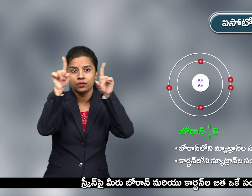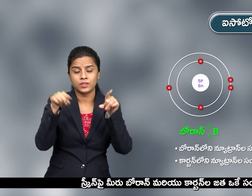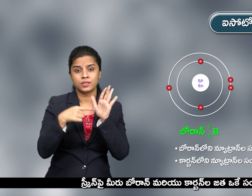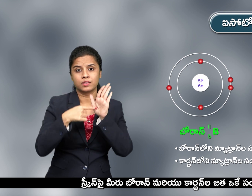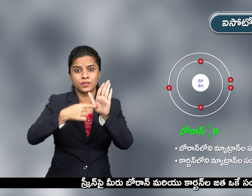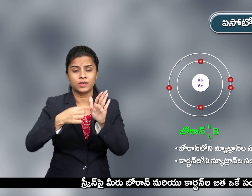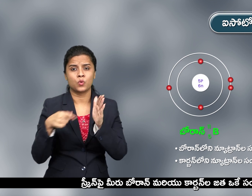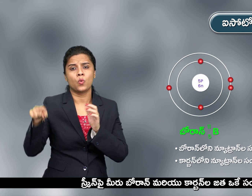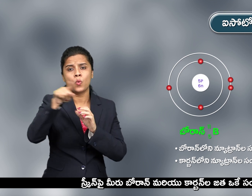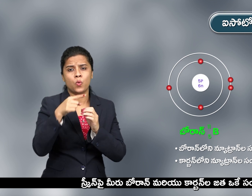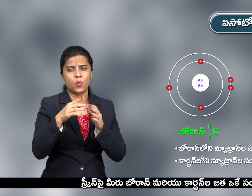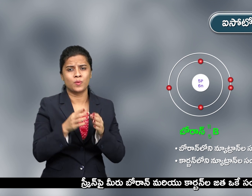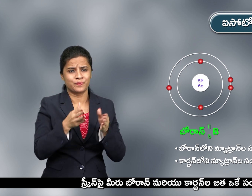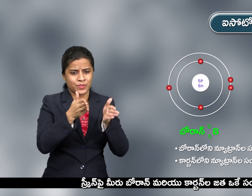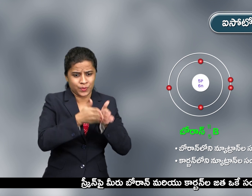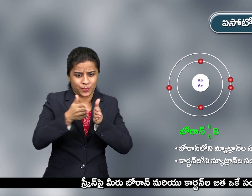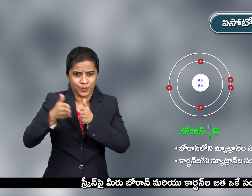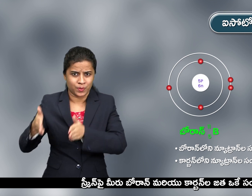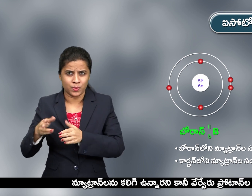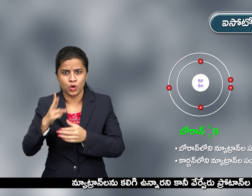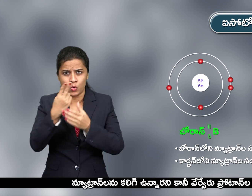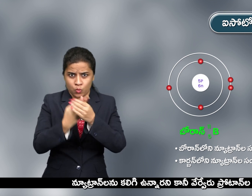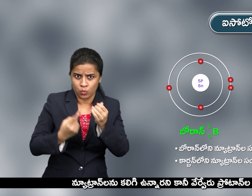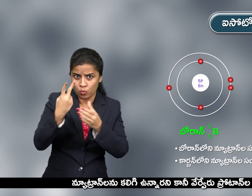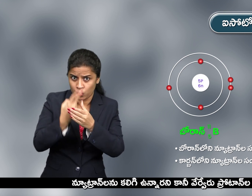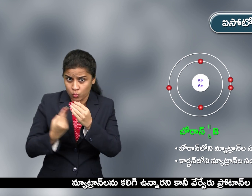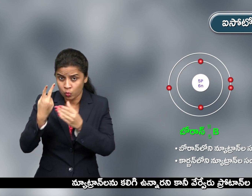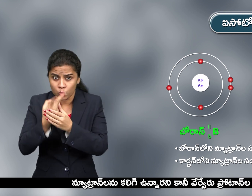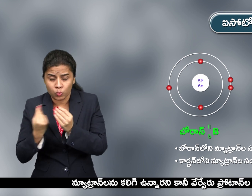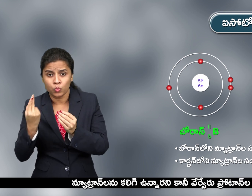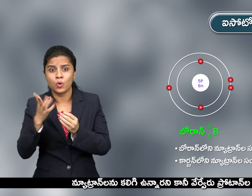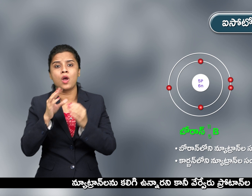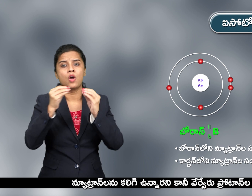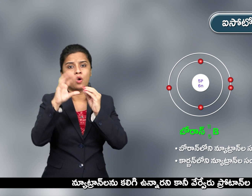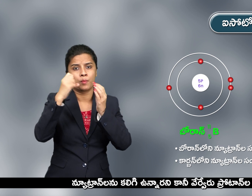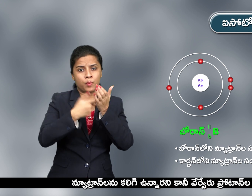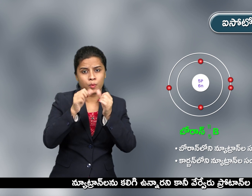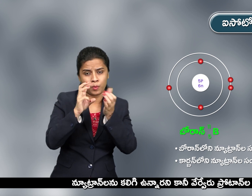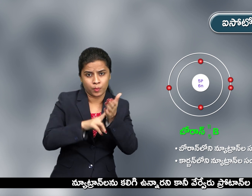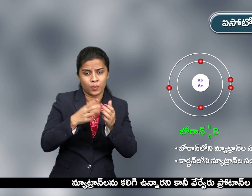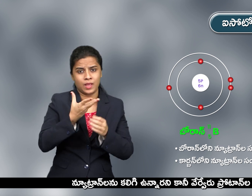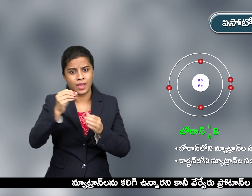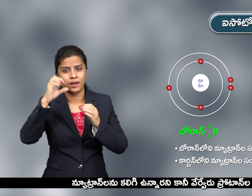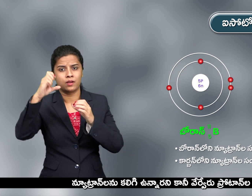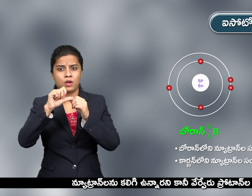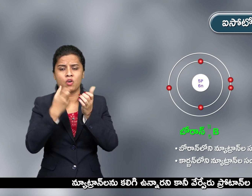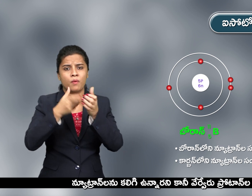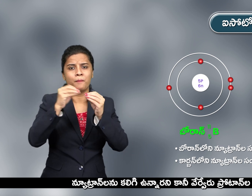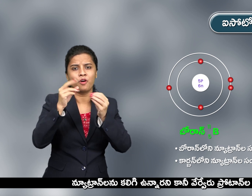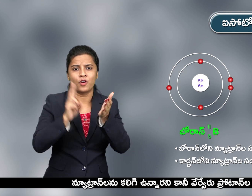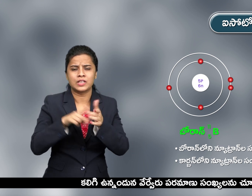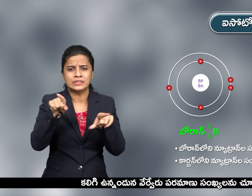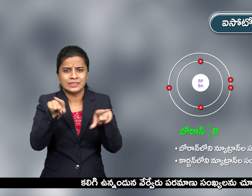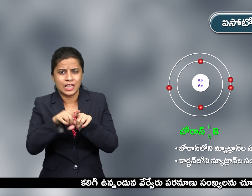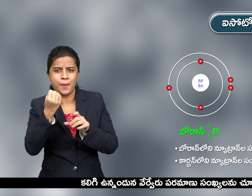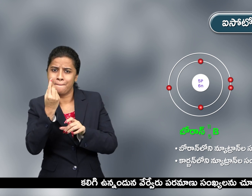మరియు కార్బన్ల జత ఒకే సంఖ్యలో న్యూట్రాన్లను కలిగి ఉన్నారని, కానీ వేర్వేరు ప్రోటాన్ల